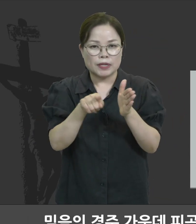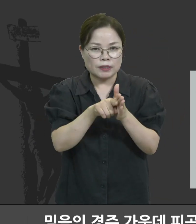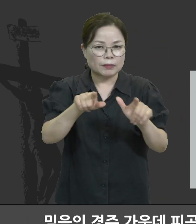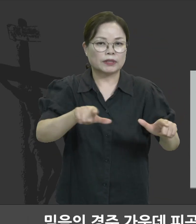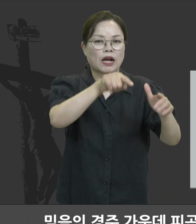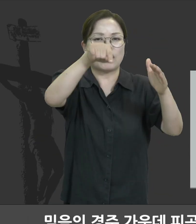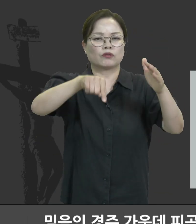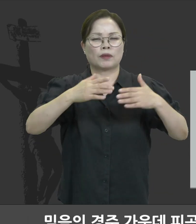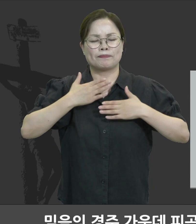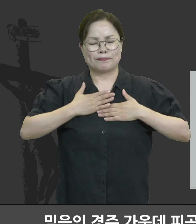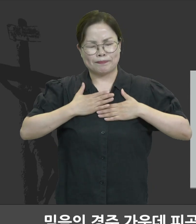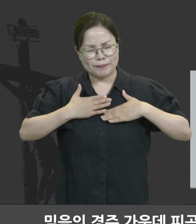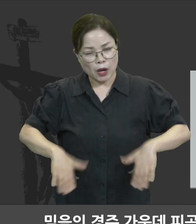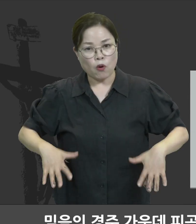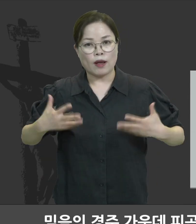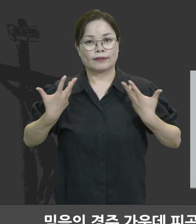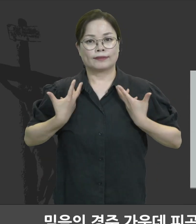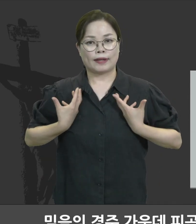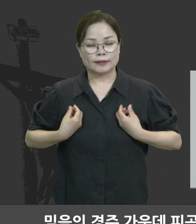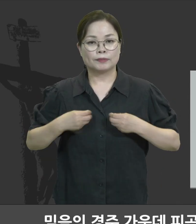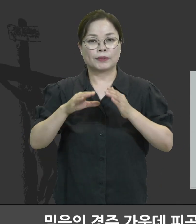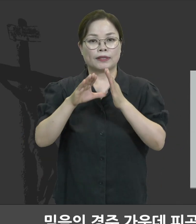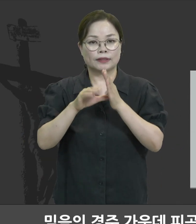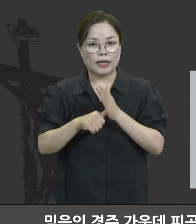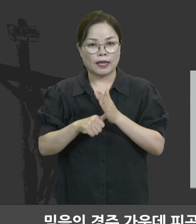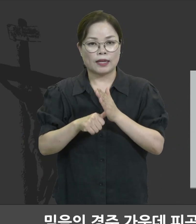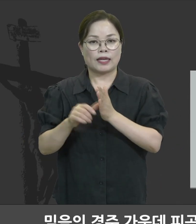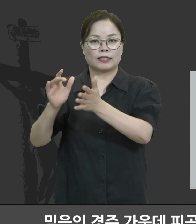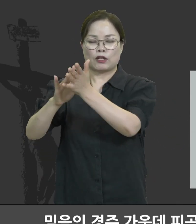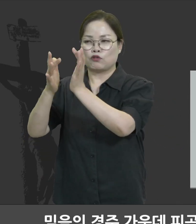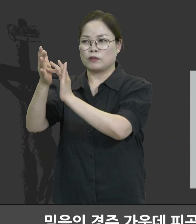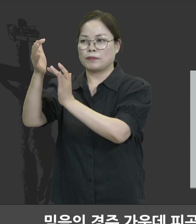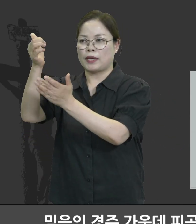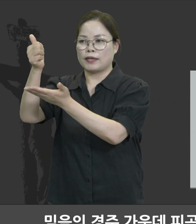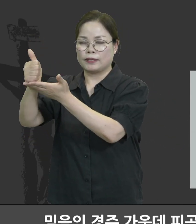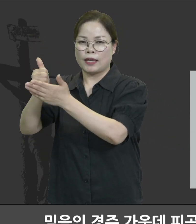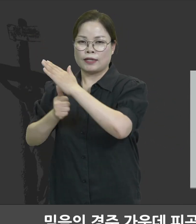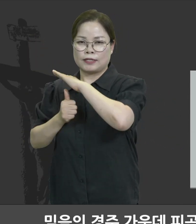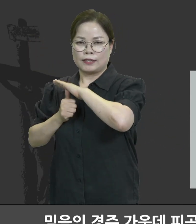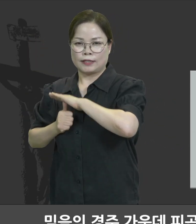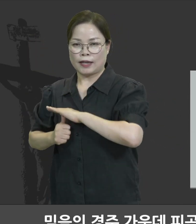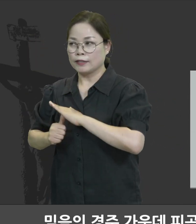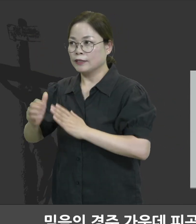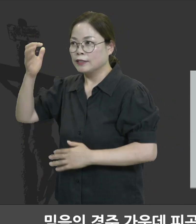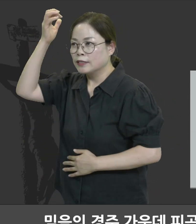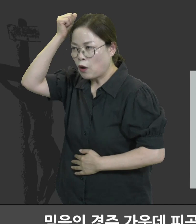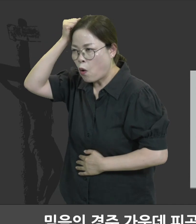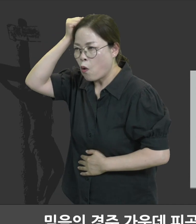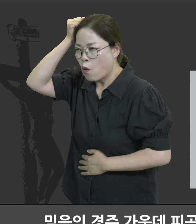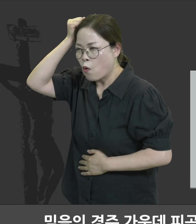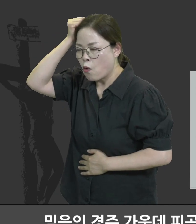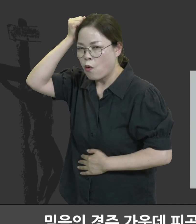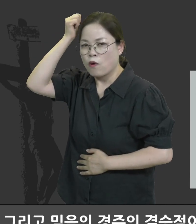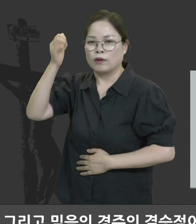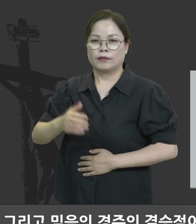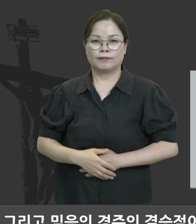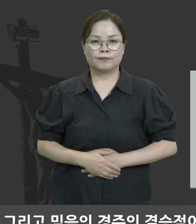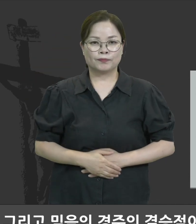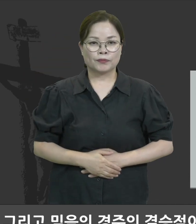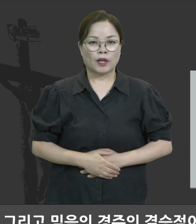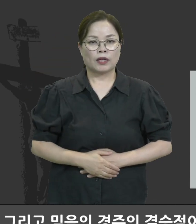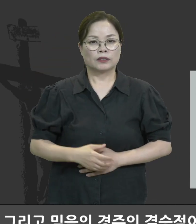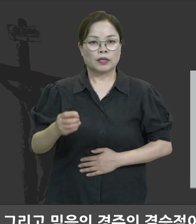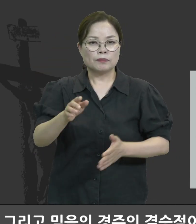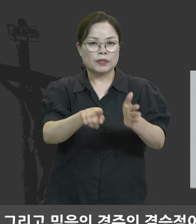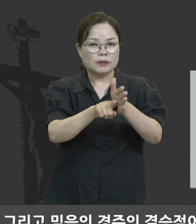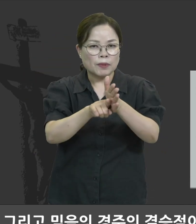피곤하여 낙심이 될 때 바로 이 예수의 인내를 기억하라고 권면합니다. 그리고 믿음의